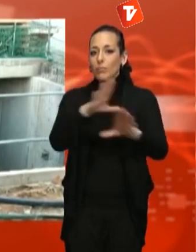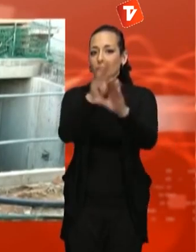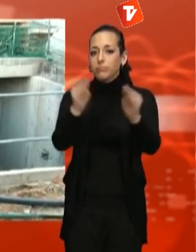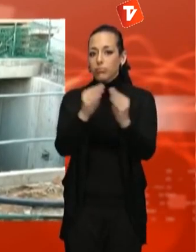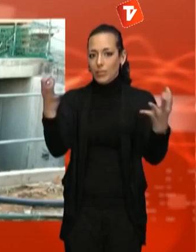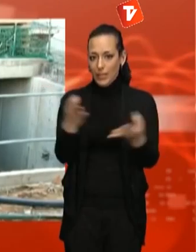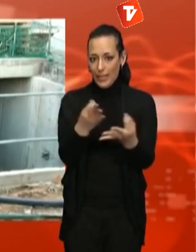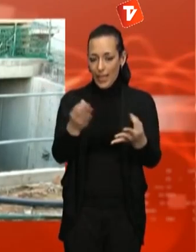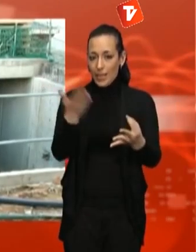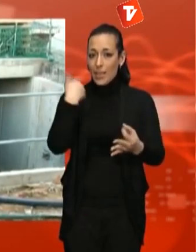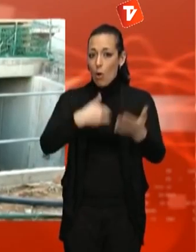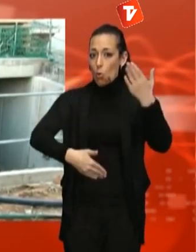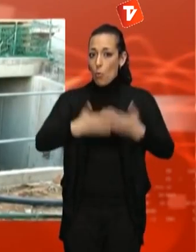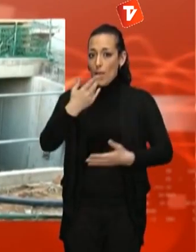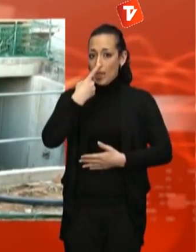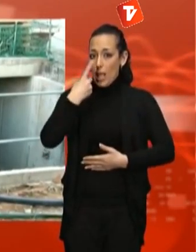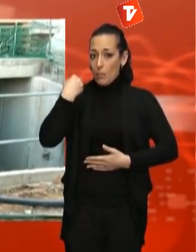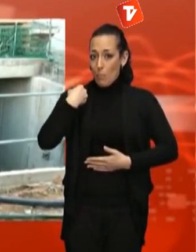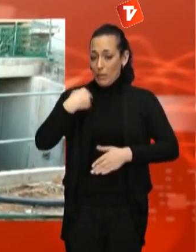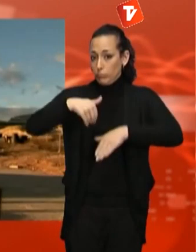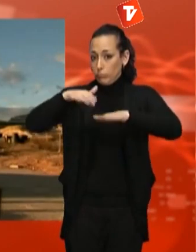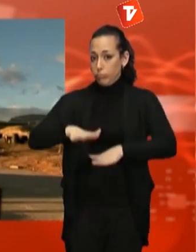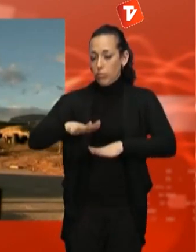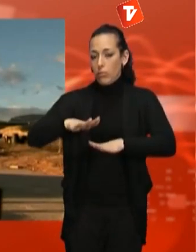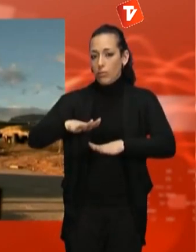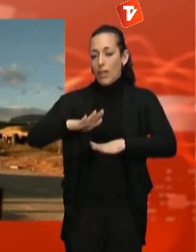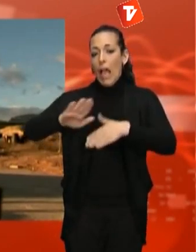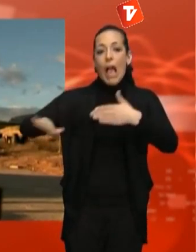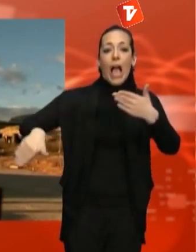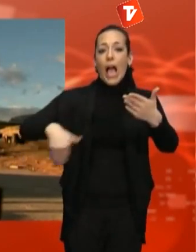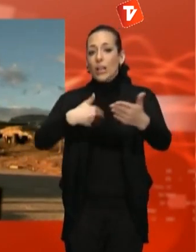més d'un any. Els trens hi haurien de circular el 2014.